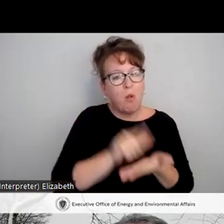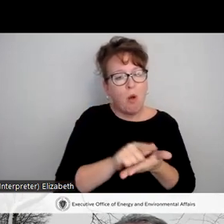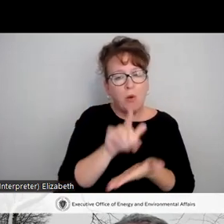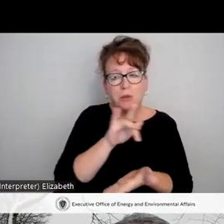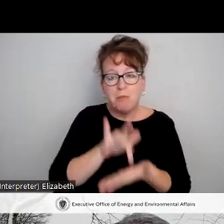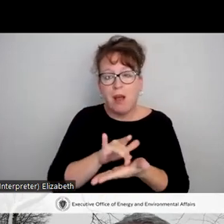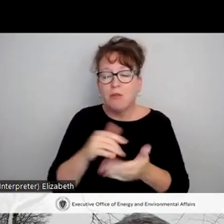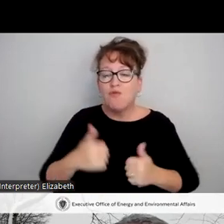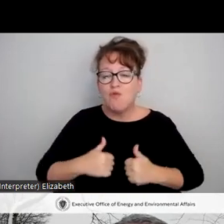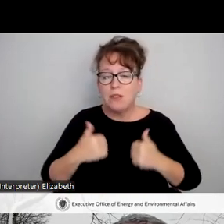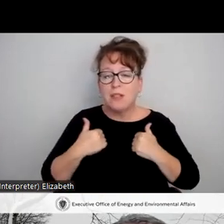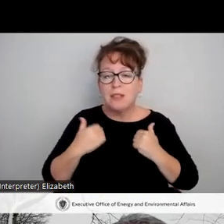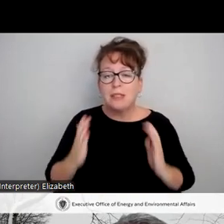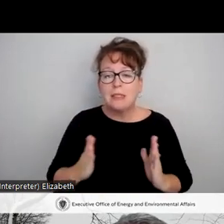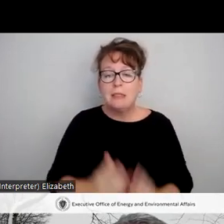usted